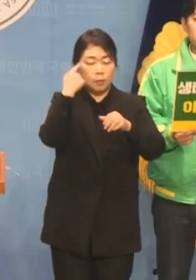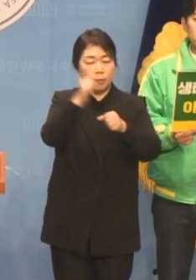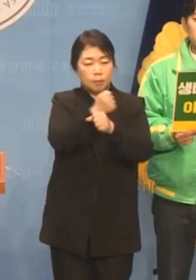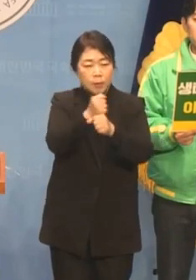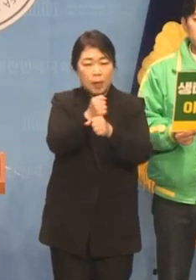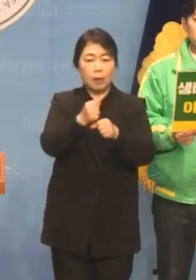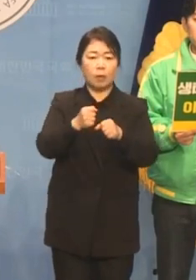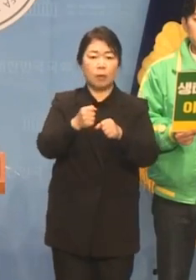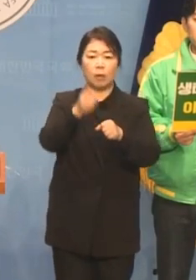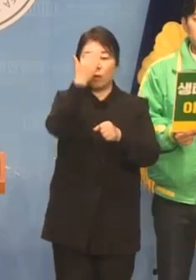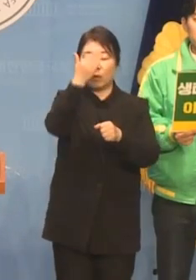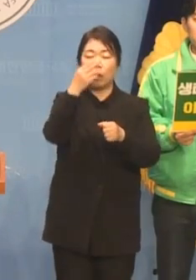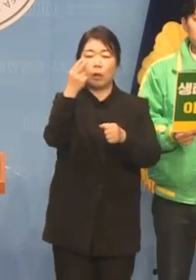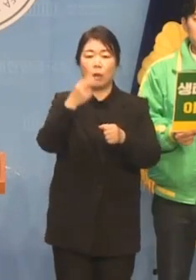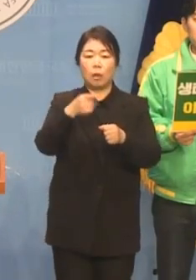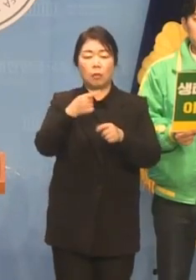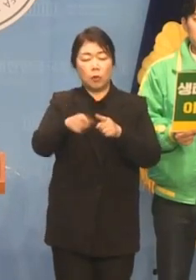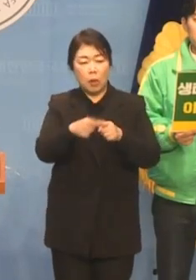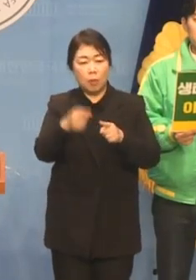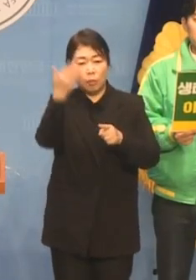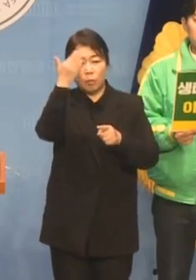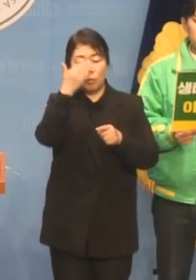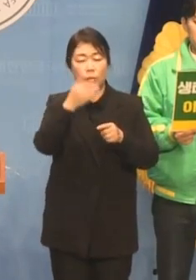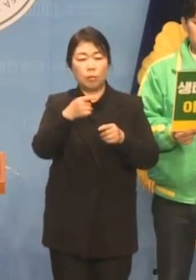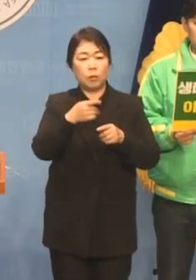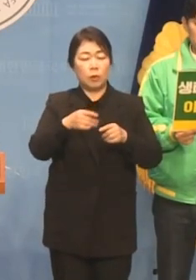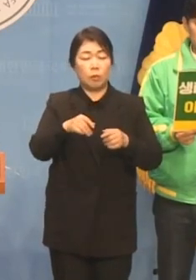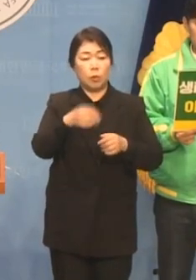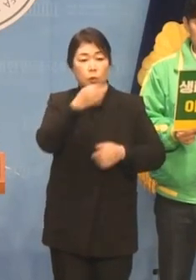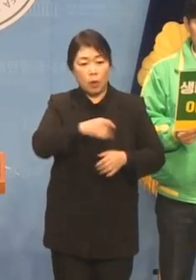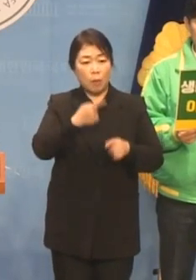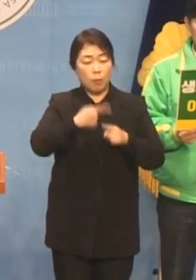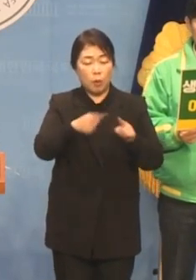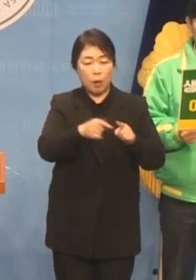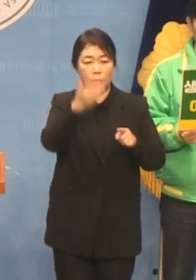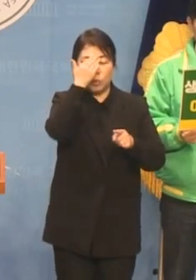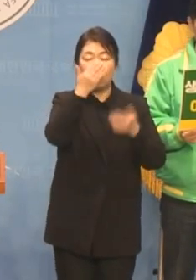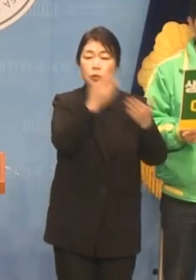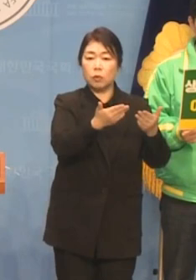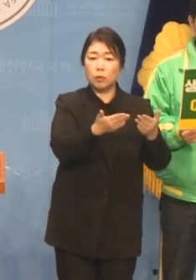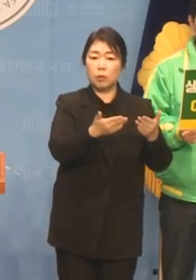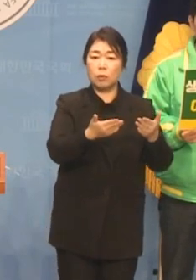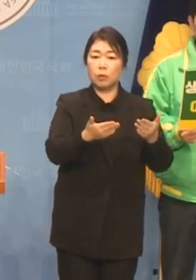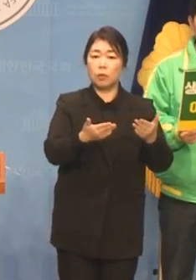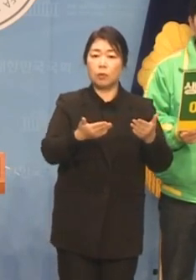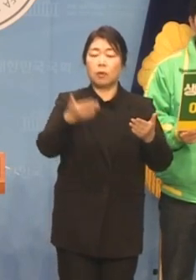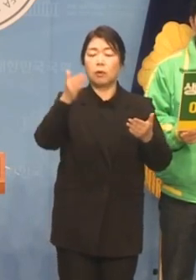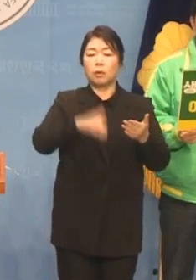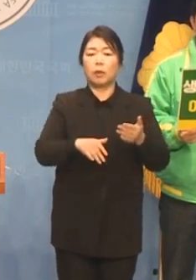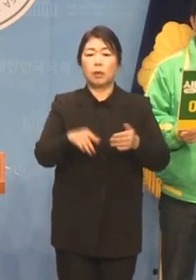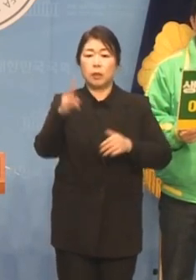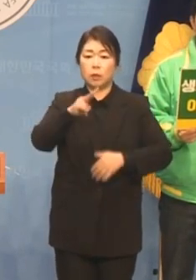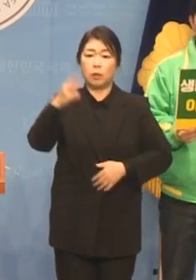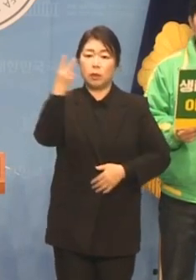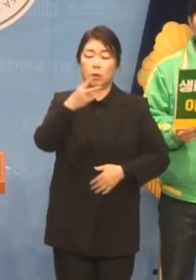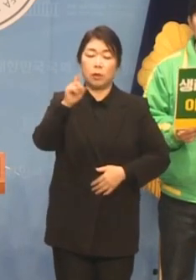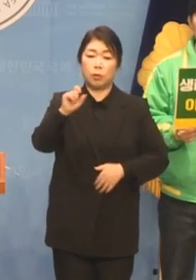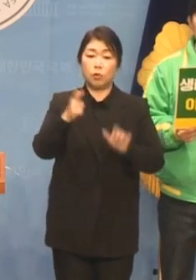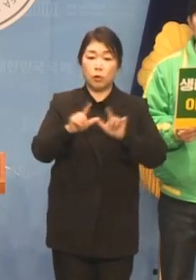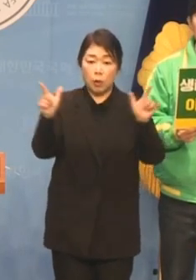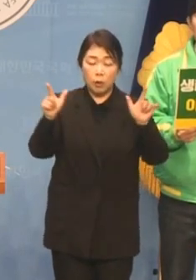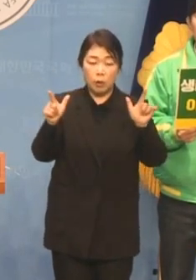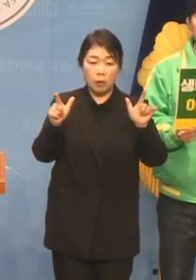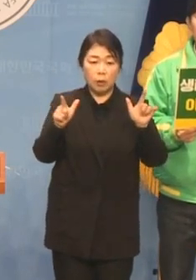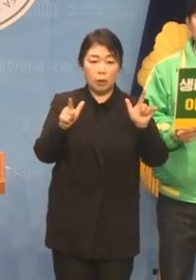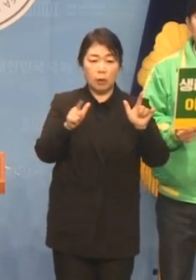면제하며 무지마 개발을 외쳤지만 그 문제가 가려지는 것이 아닙니다 2016년 동남권 신공항 입지